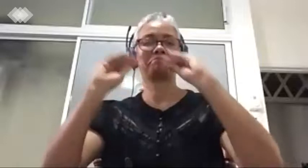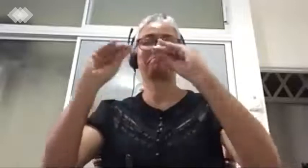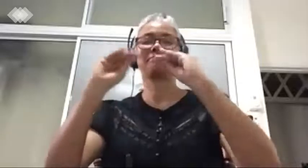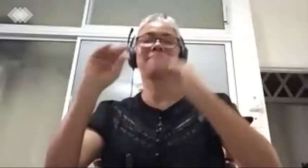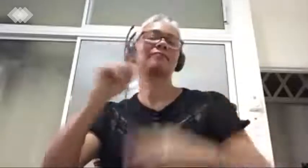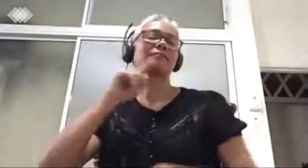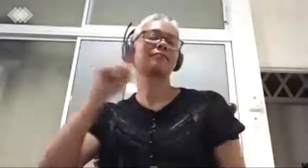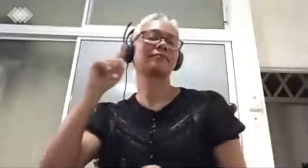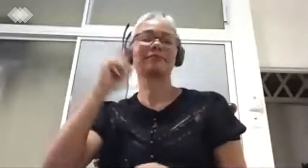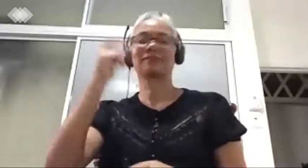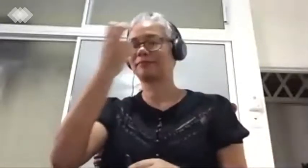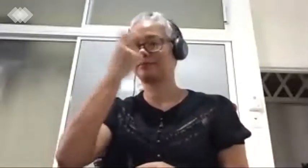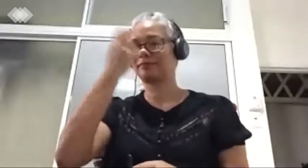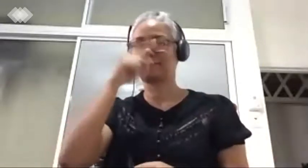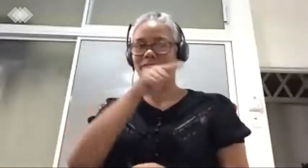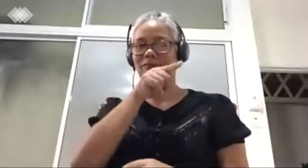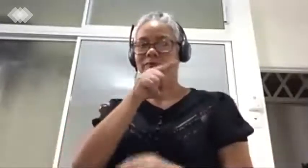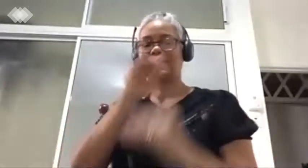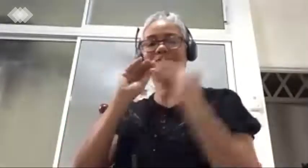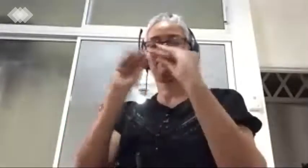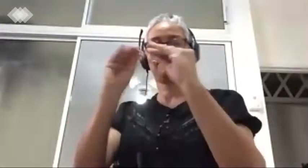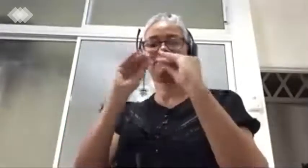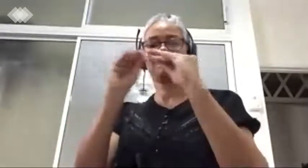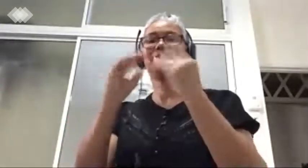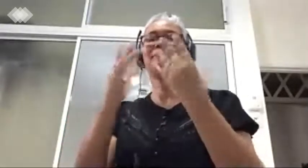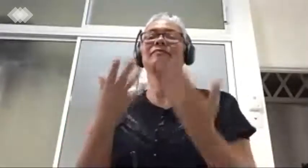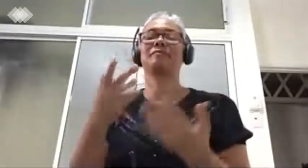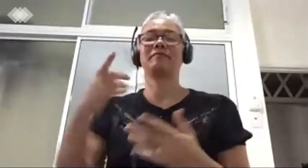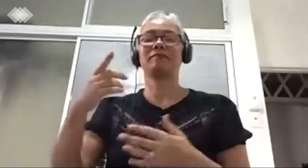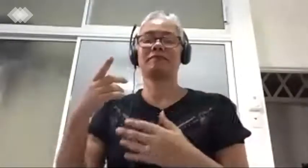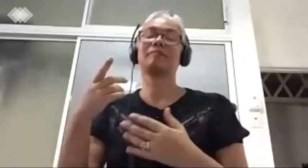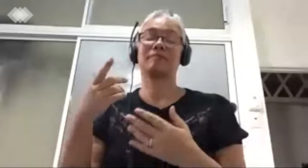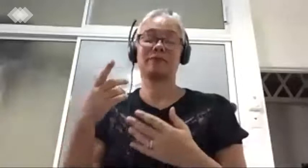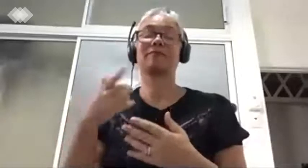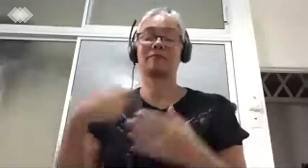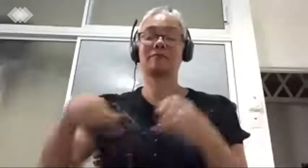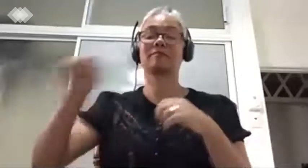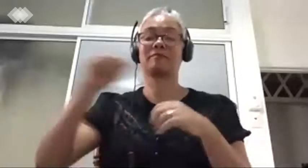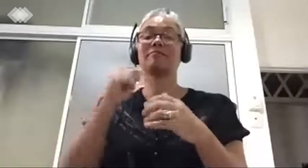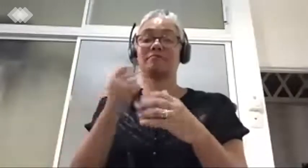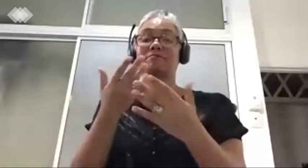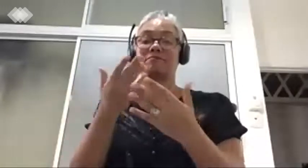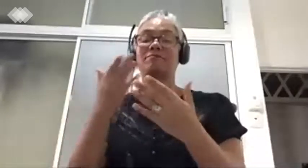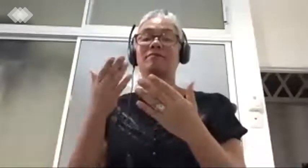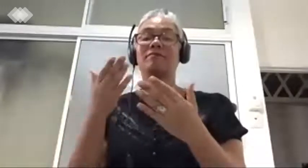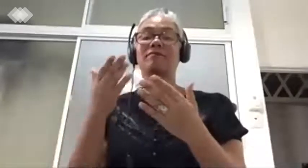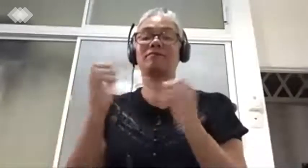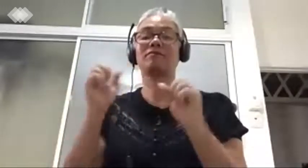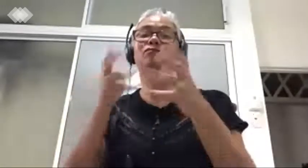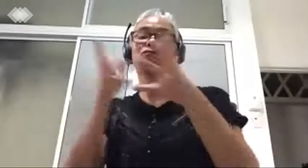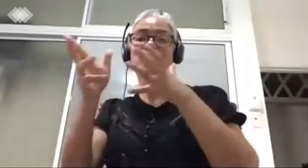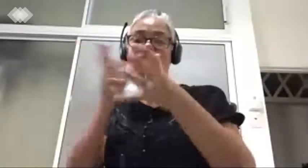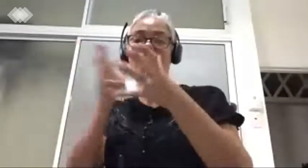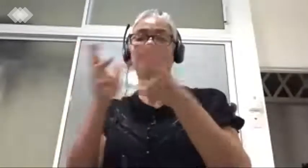conozcan la cultura, conozcan la persona sorda para un adecuado acercamiento.